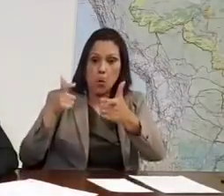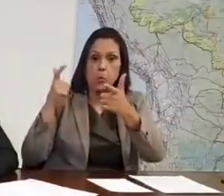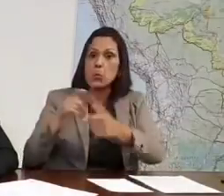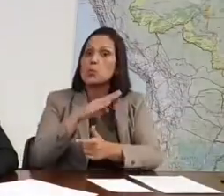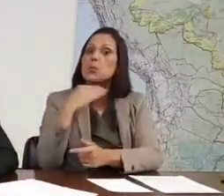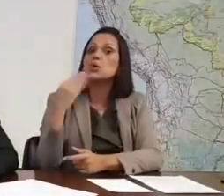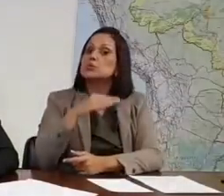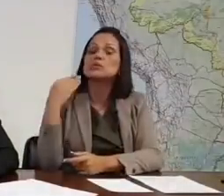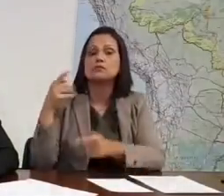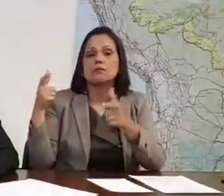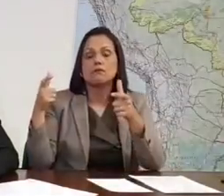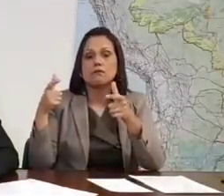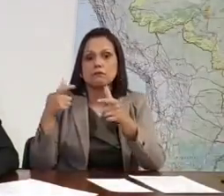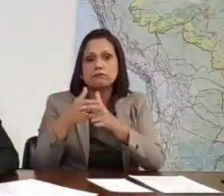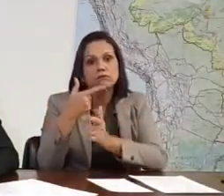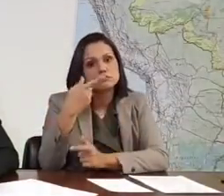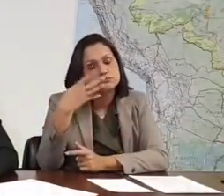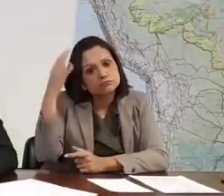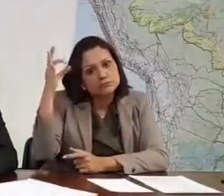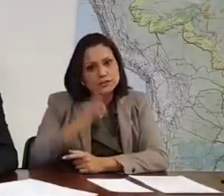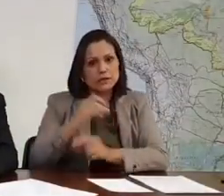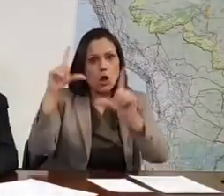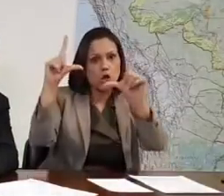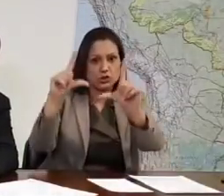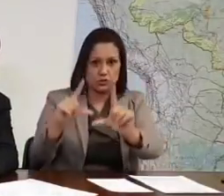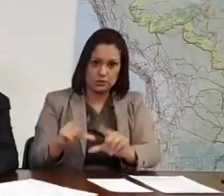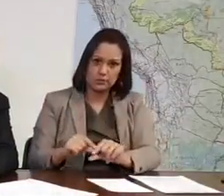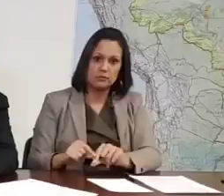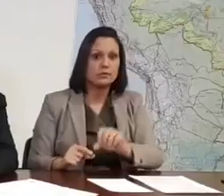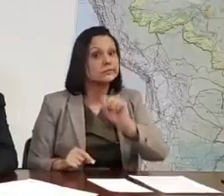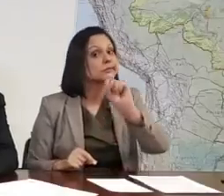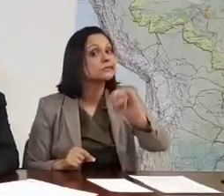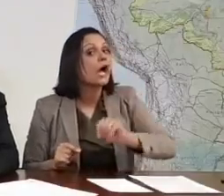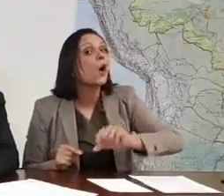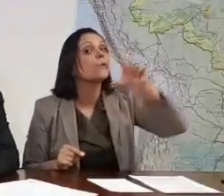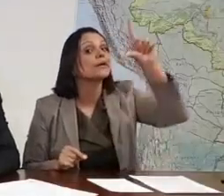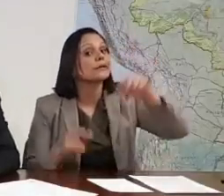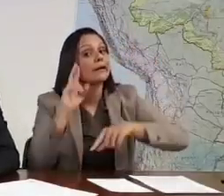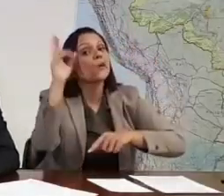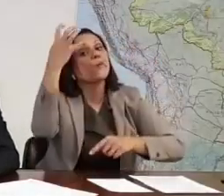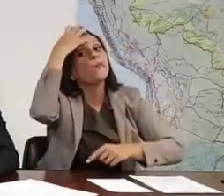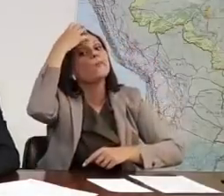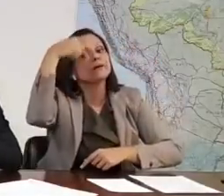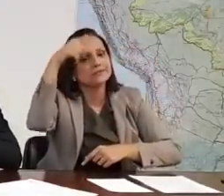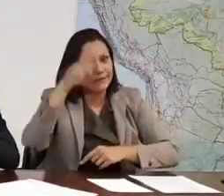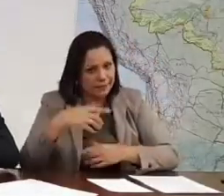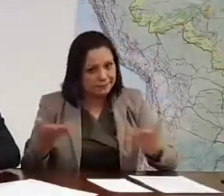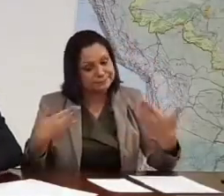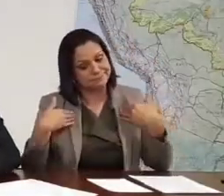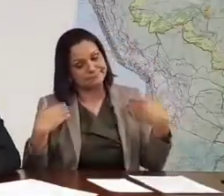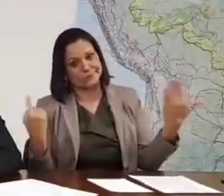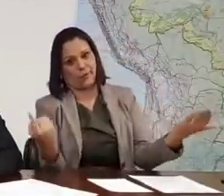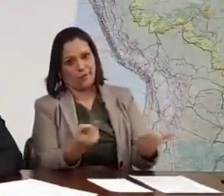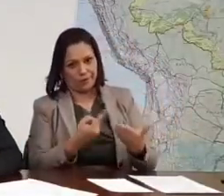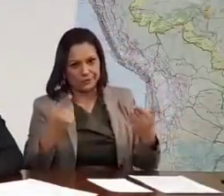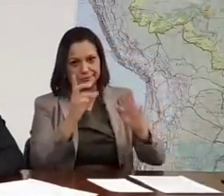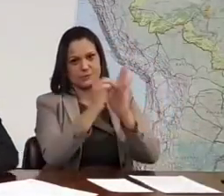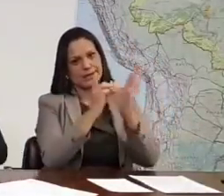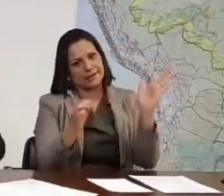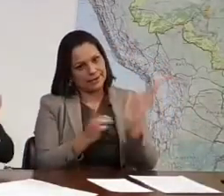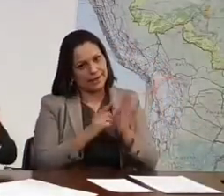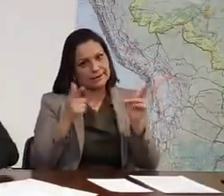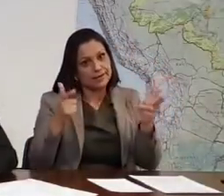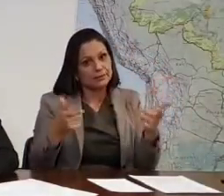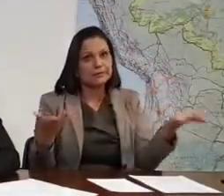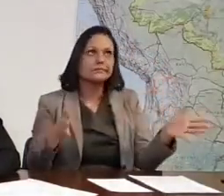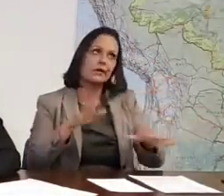número de mortes por armas de fogo. Se tivesse aumentado, quem seria o responsável? Quem? Ah. Nós, pelo decreto da posse de arma de fogo.